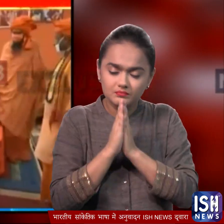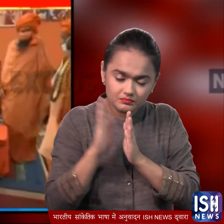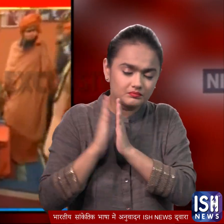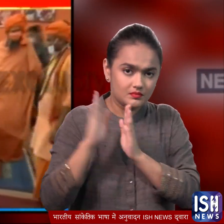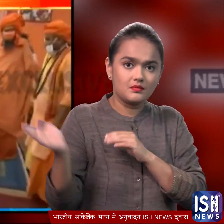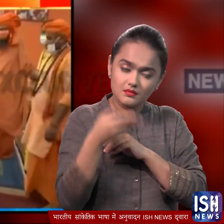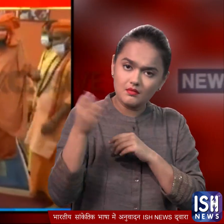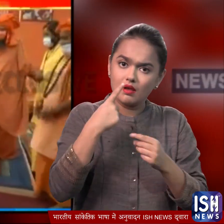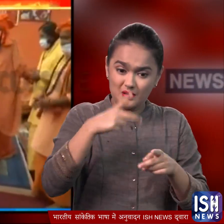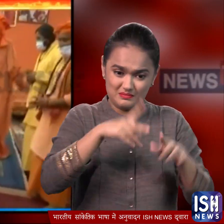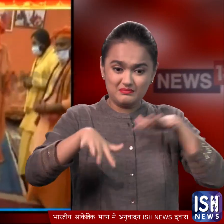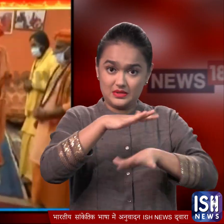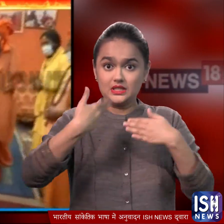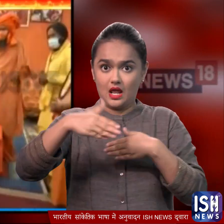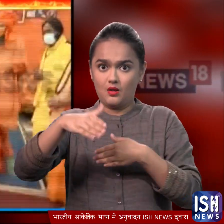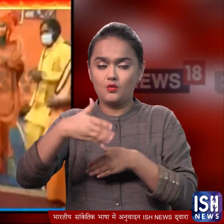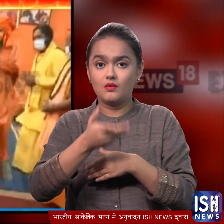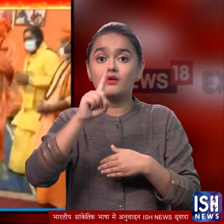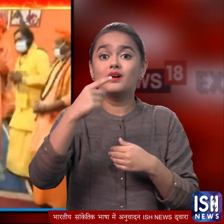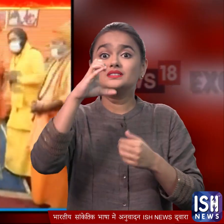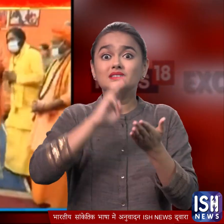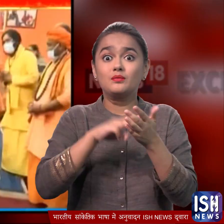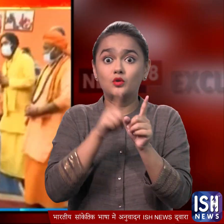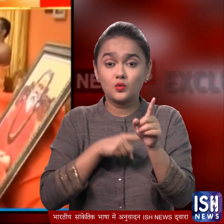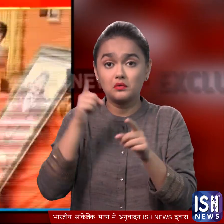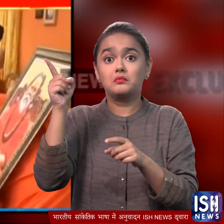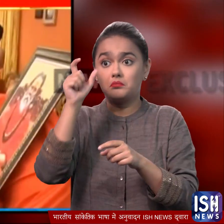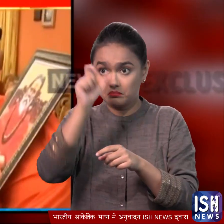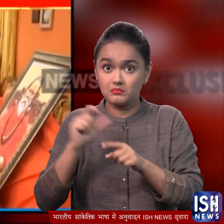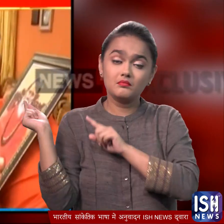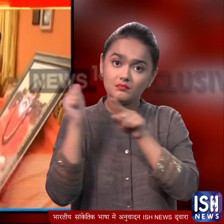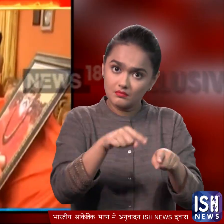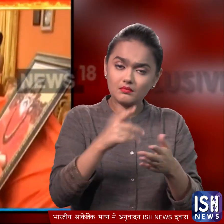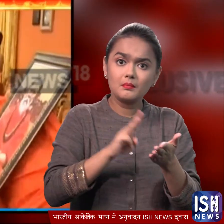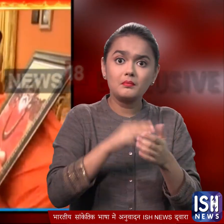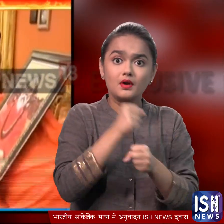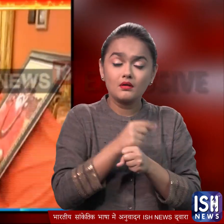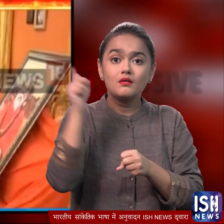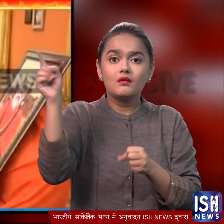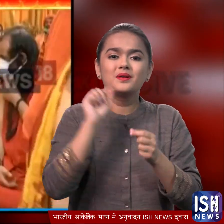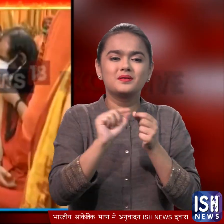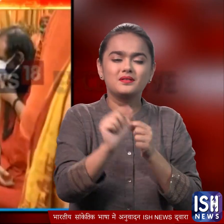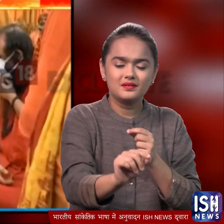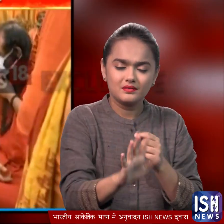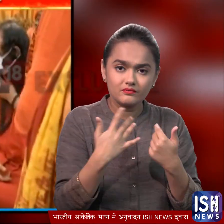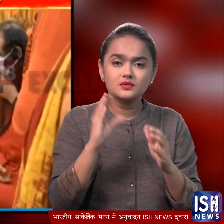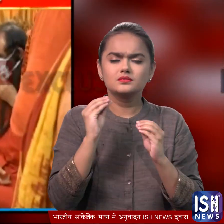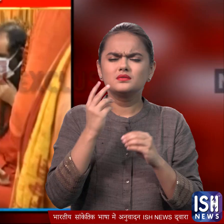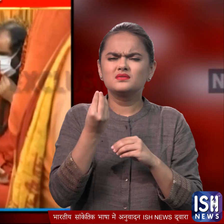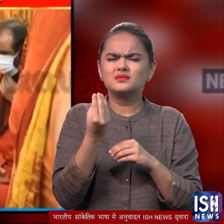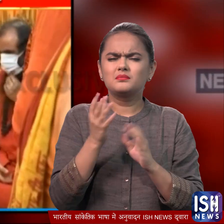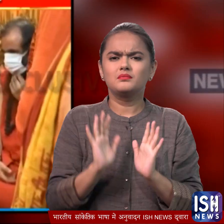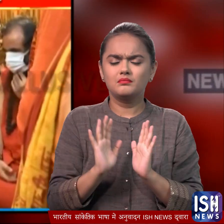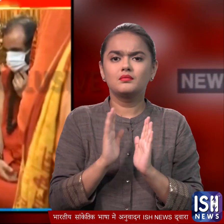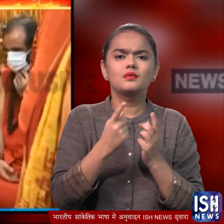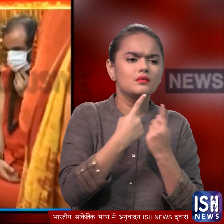खोला जाएगा। गहमा-गहमी के बीच राज्य के मुख्यमंत्री योगी आदित्यनाथ भी वहां पहुंचे। उन्होंने महंत नरेंद्र गिरी को श्रद्धांजलि दी और थोड़ी देर रुककर वहां